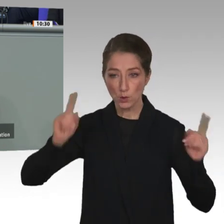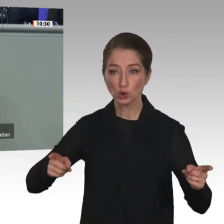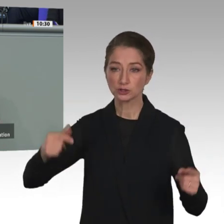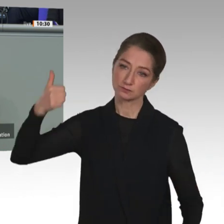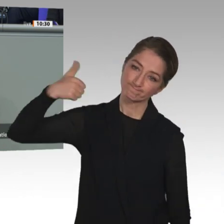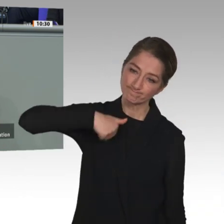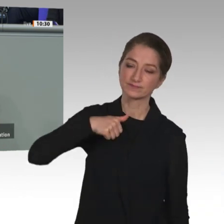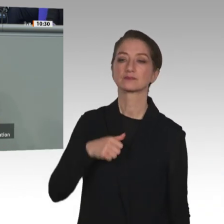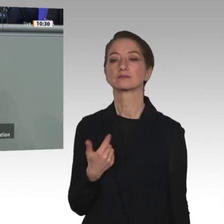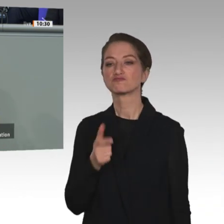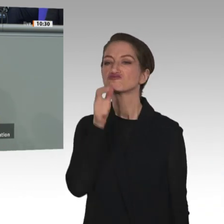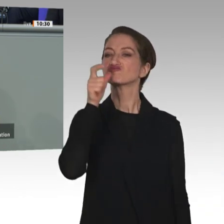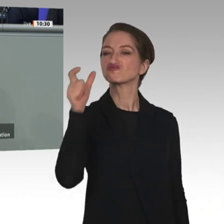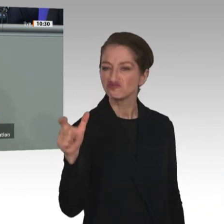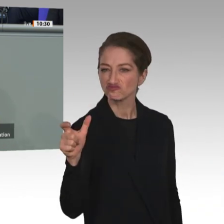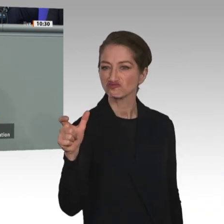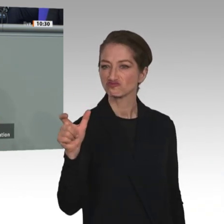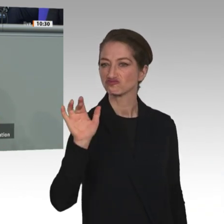diesem Raum Vorbild sein.